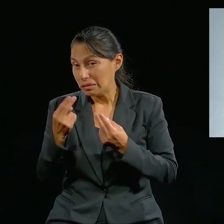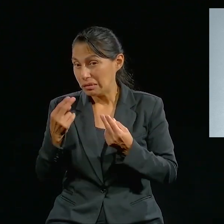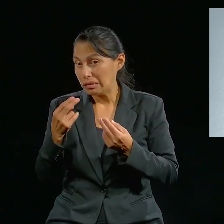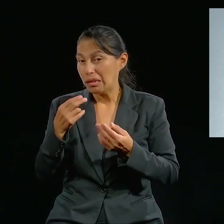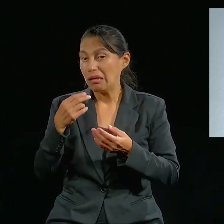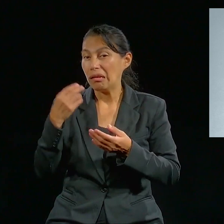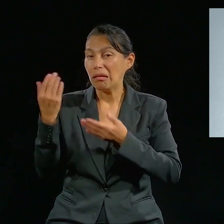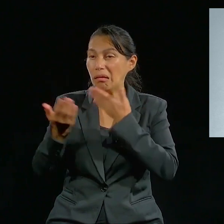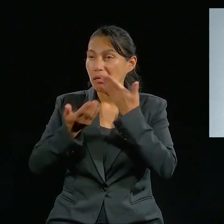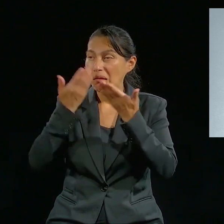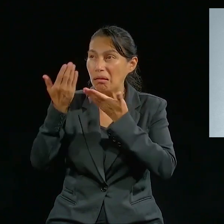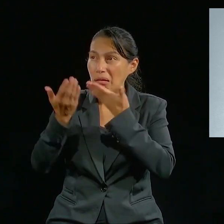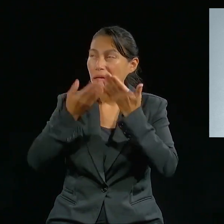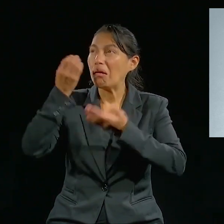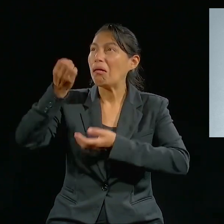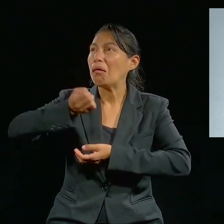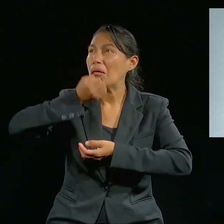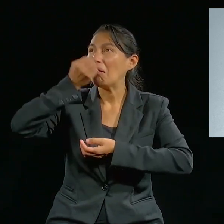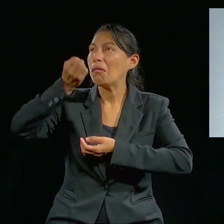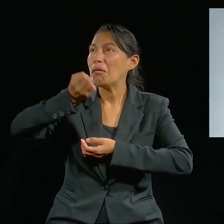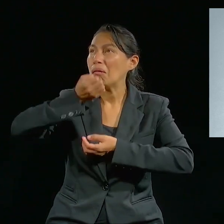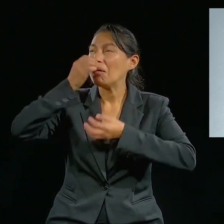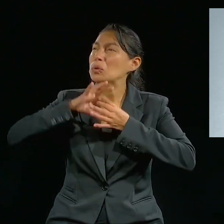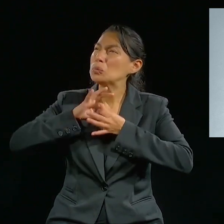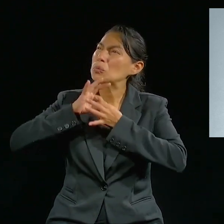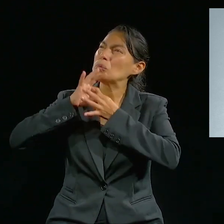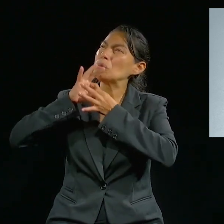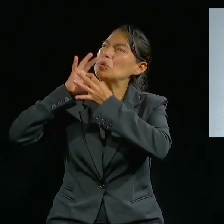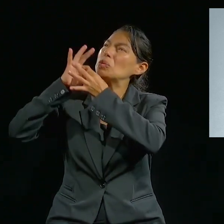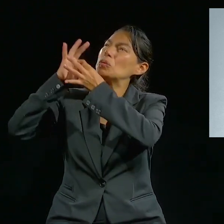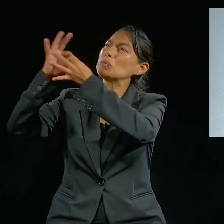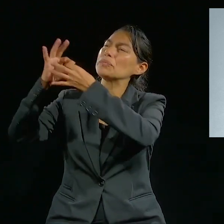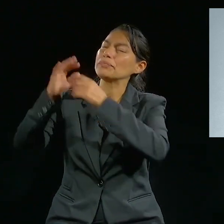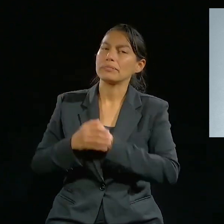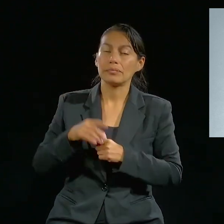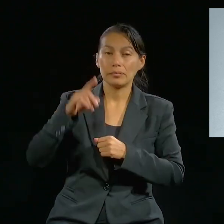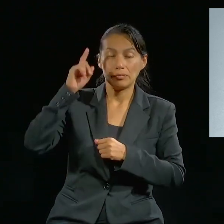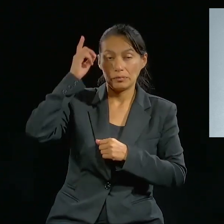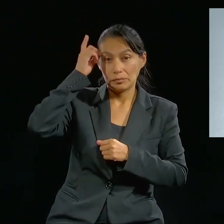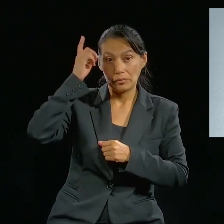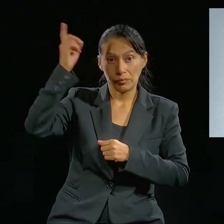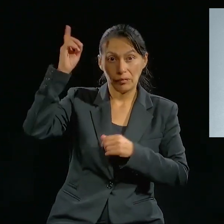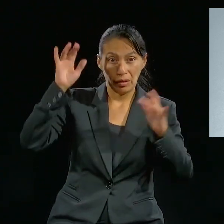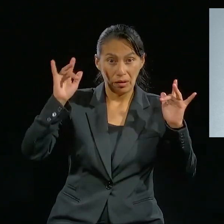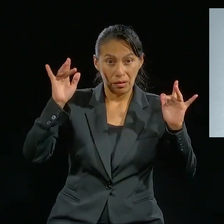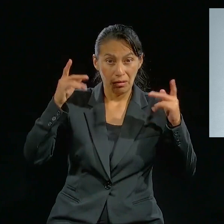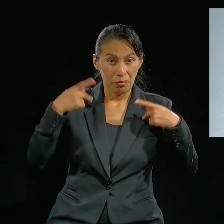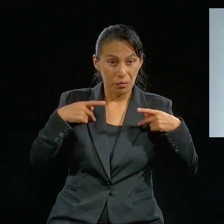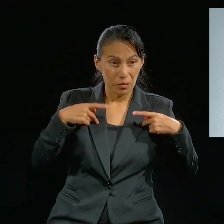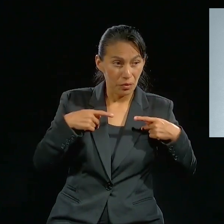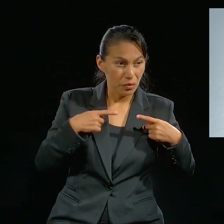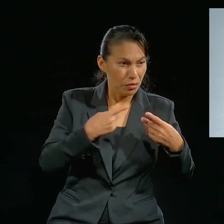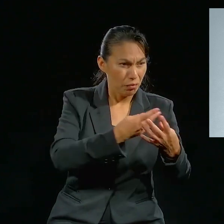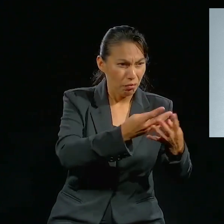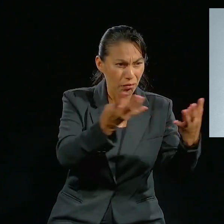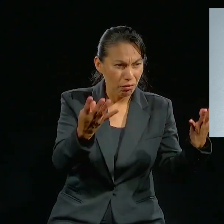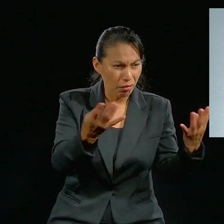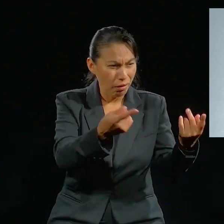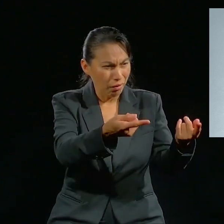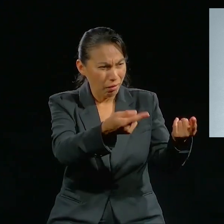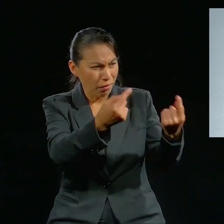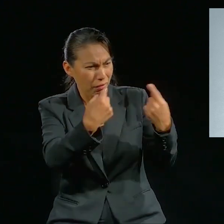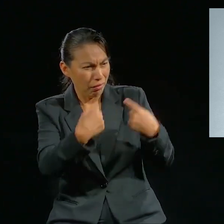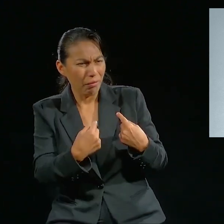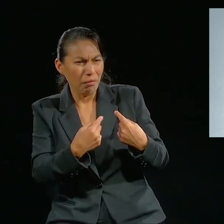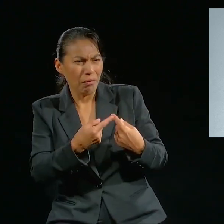relación dinámica con Dios y y él envía ángeles envía personas a gente para